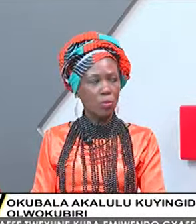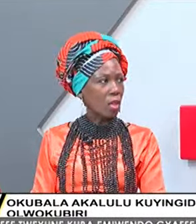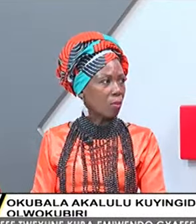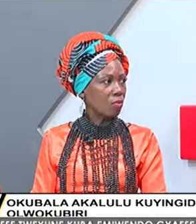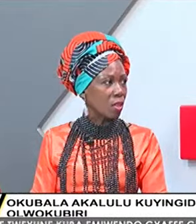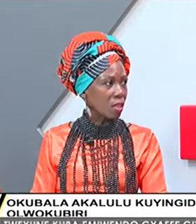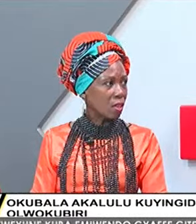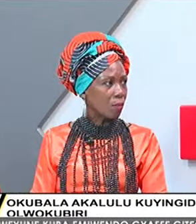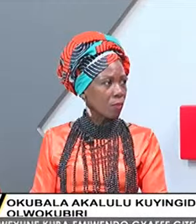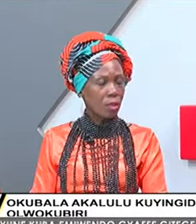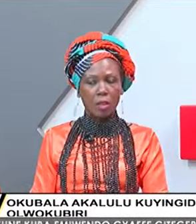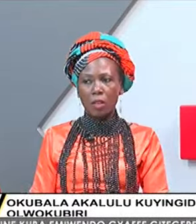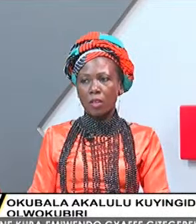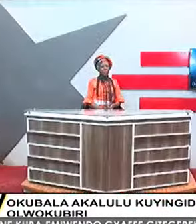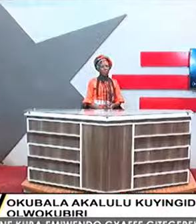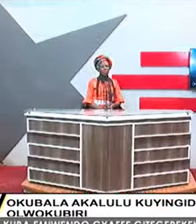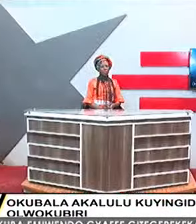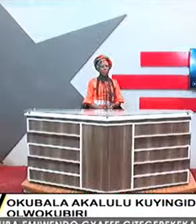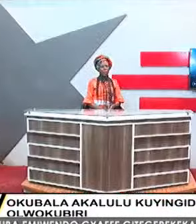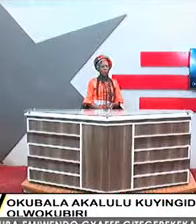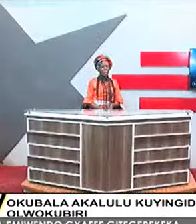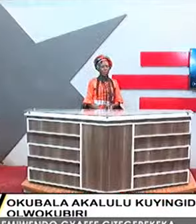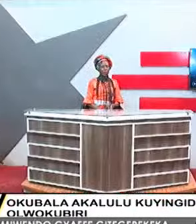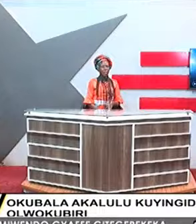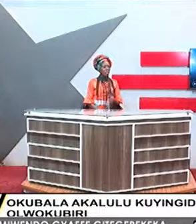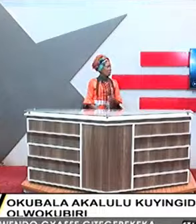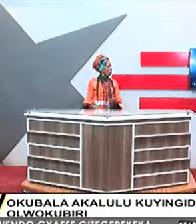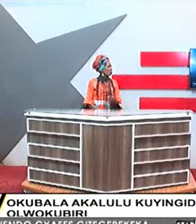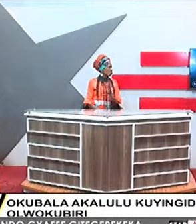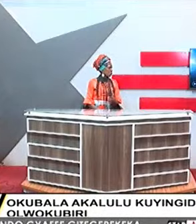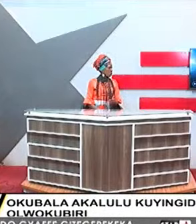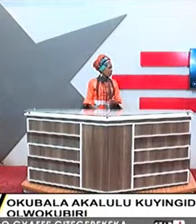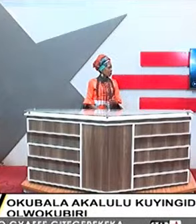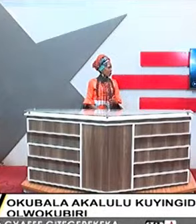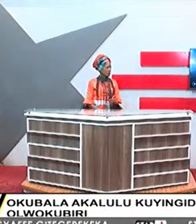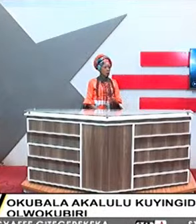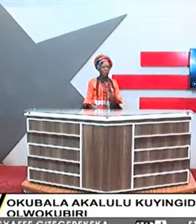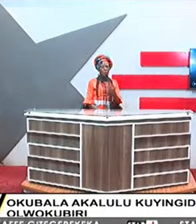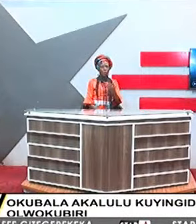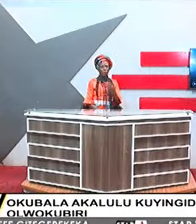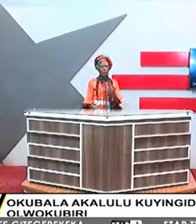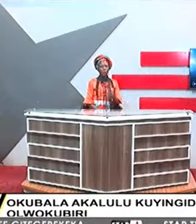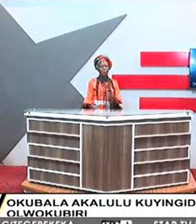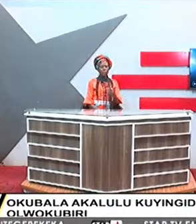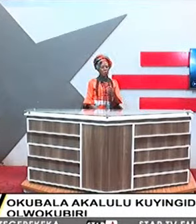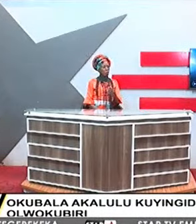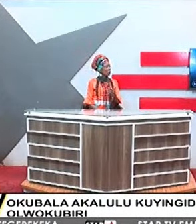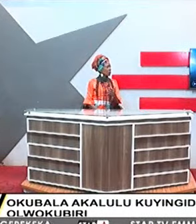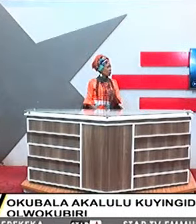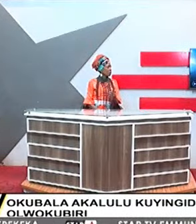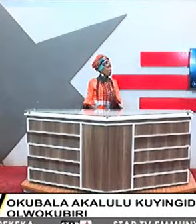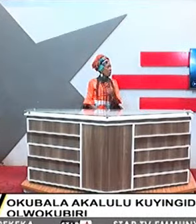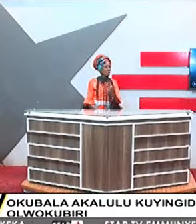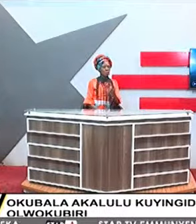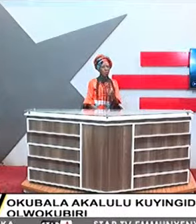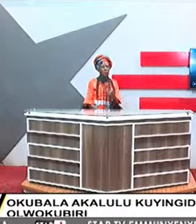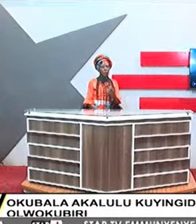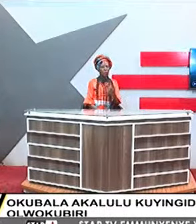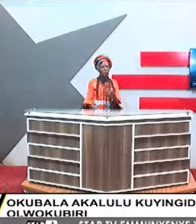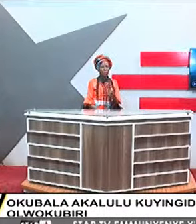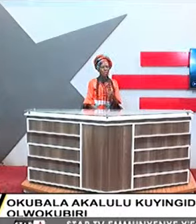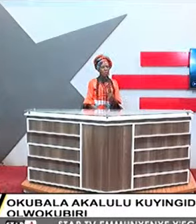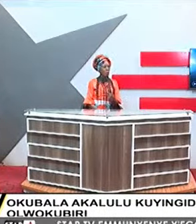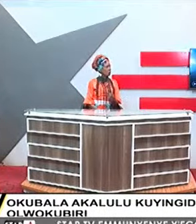abantu bano abavuganya simanyi lwaki baddingana mu nsobi bwoba olaba nga mwami mubesi gye byamulemesa